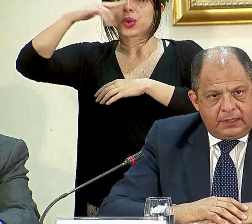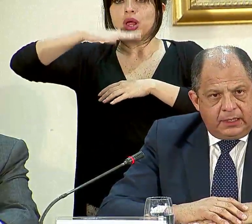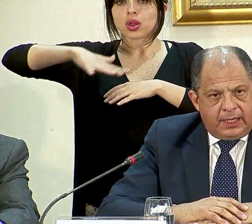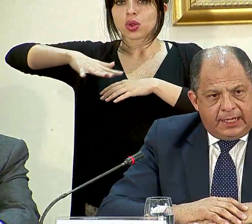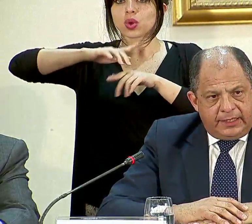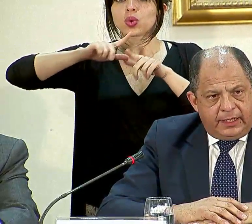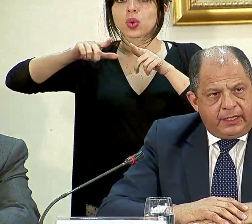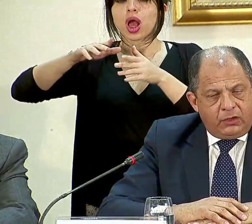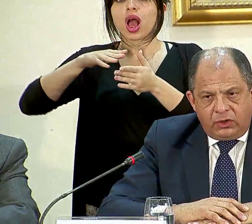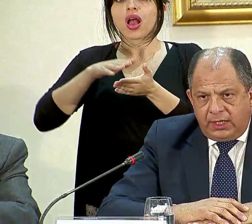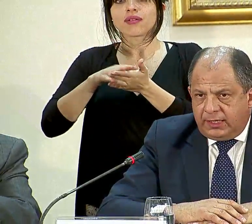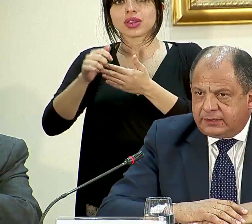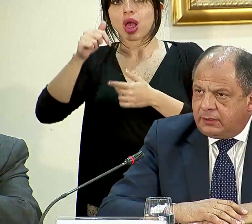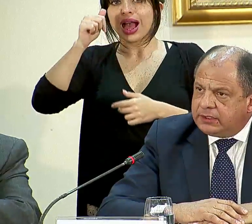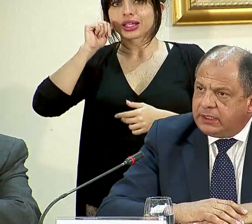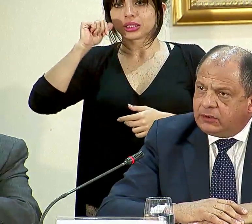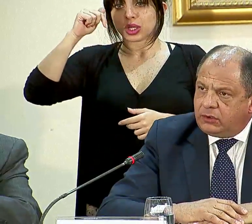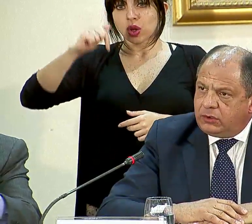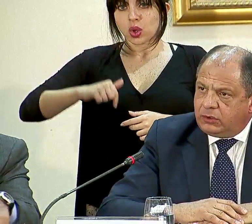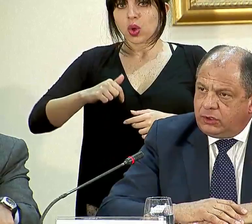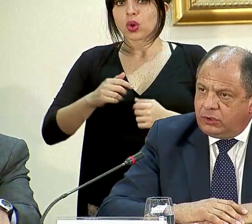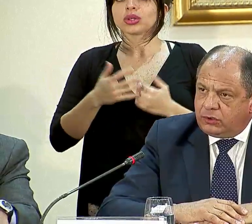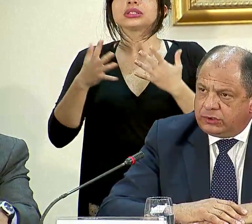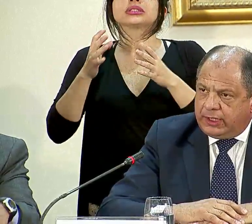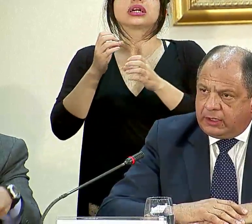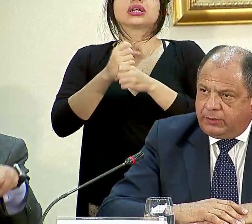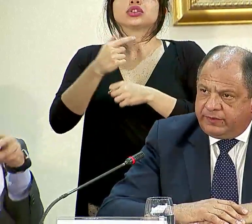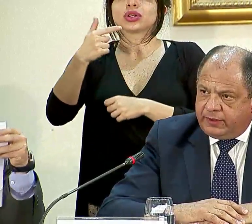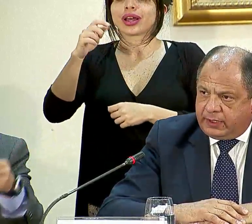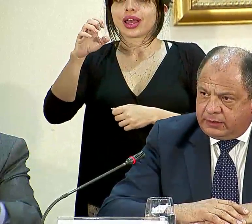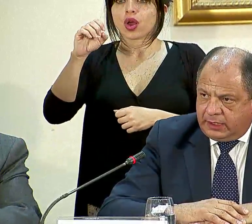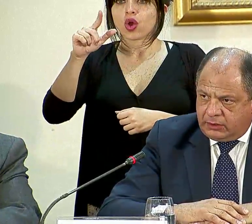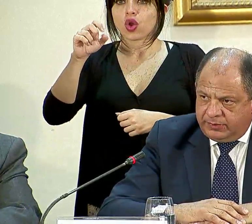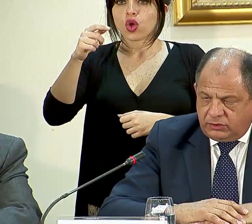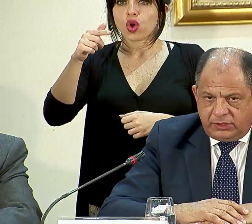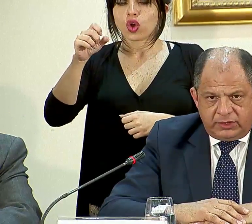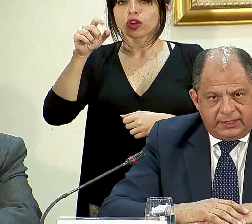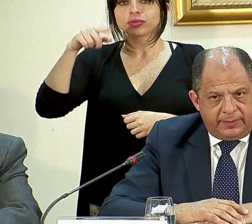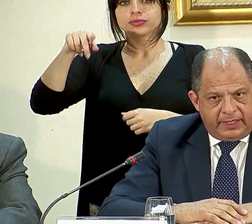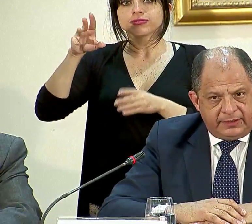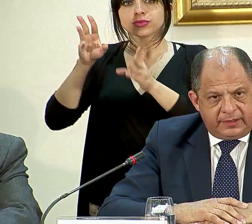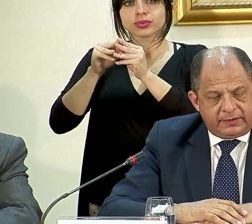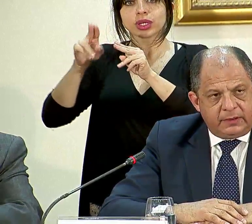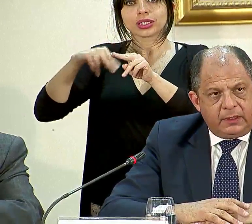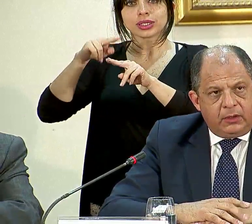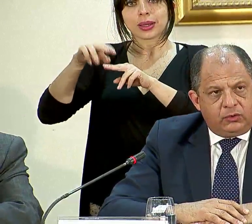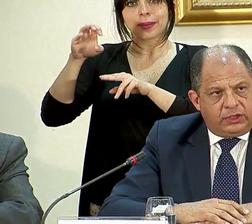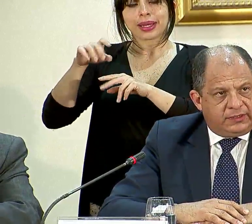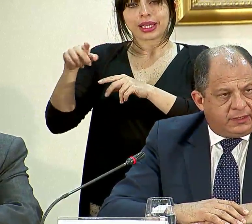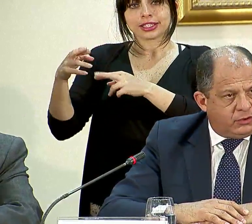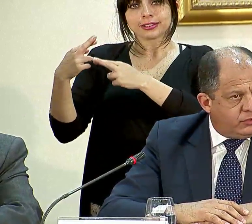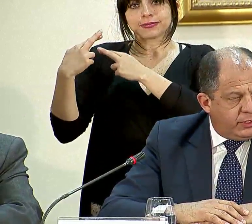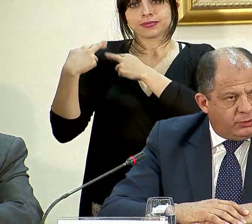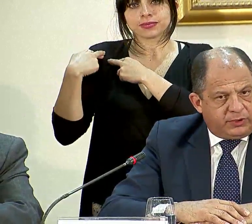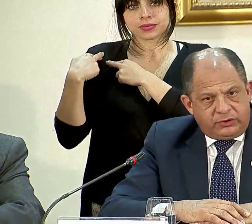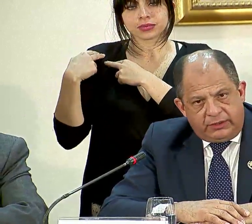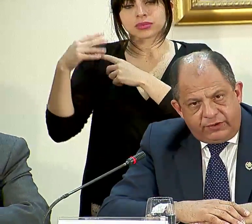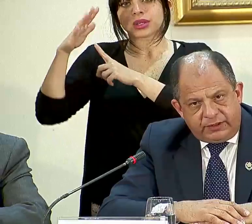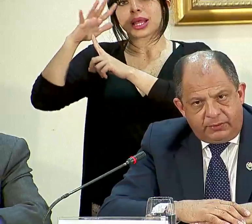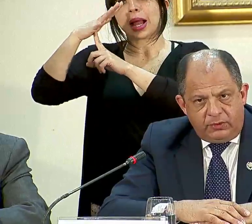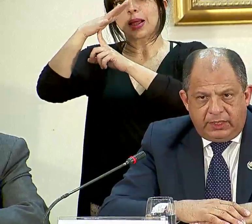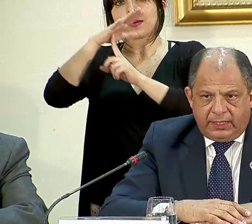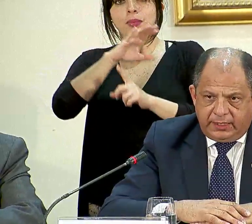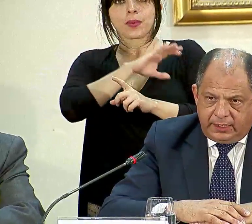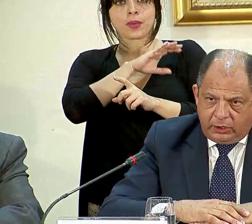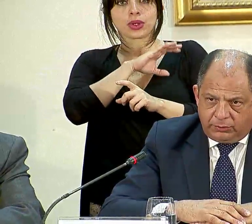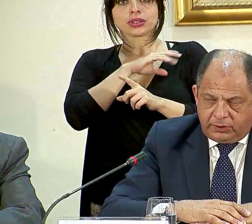afectadas. Ayer y hoy han estado haciéndolo los geólogos de la Comisión Nacional de Emergencias, utilizando los helicópteros de la